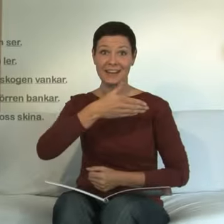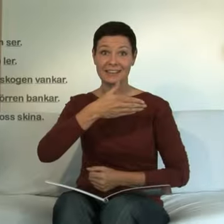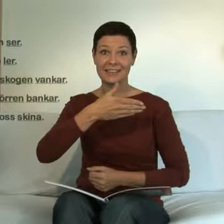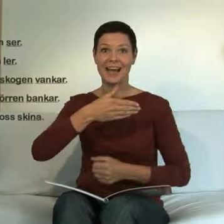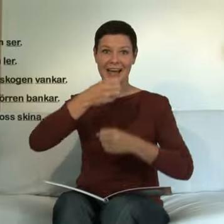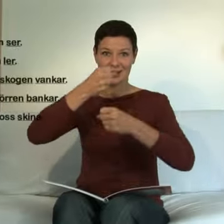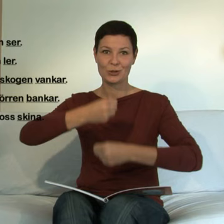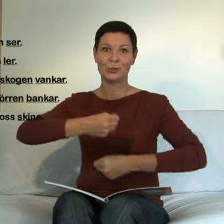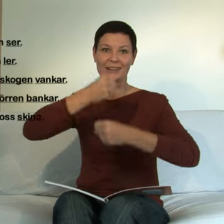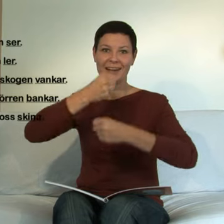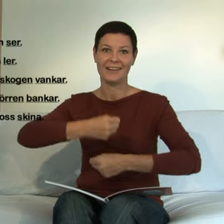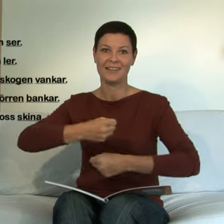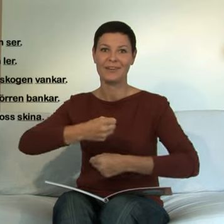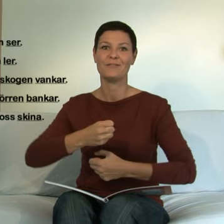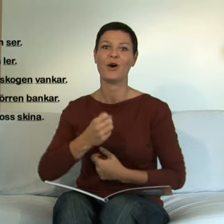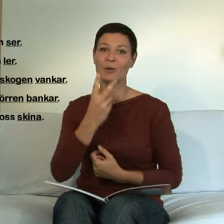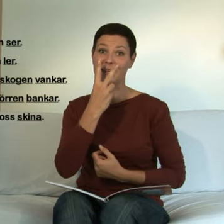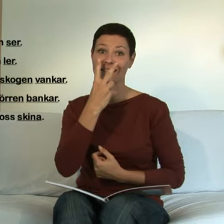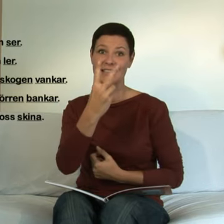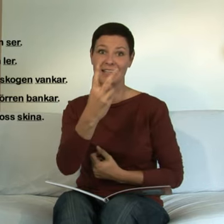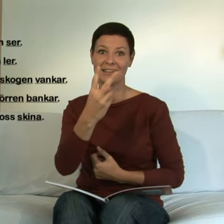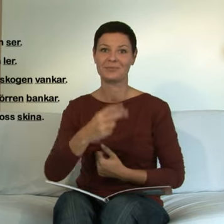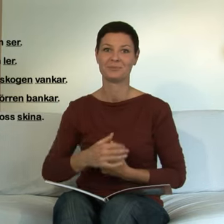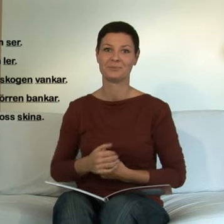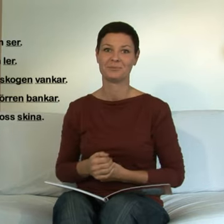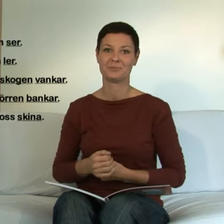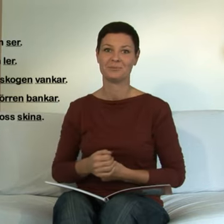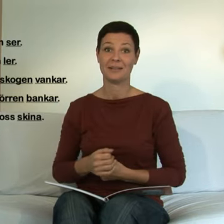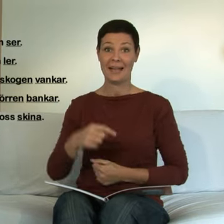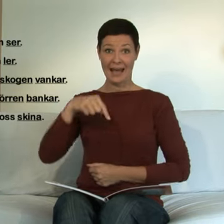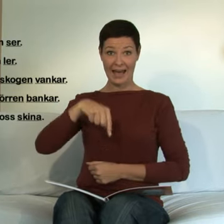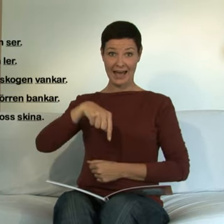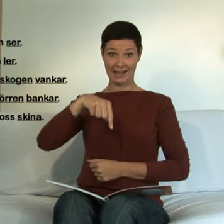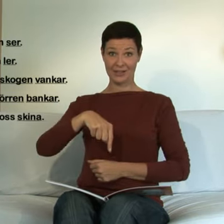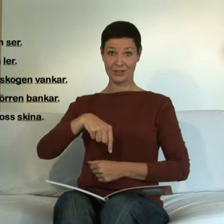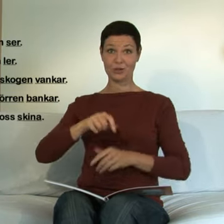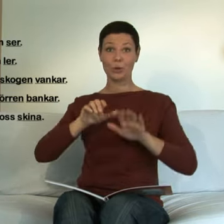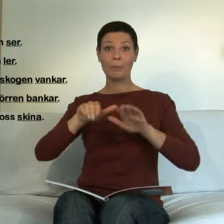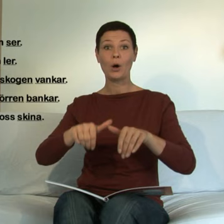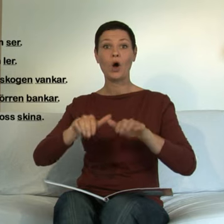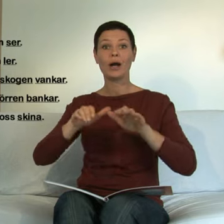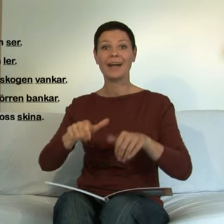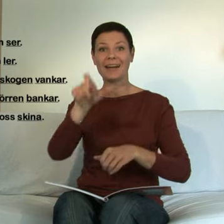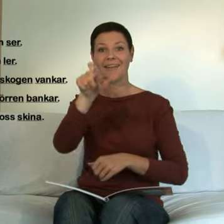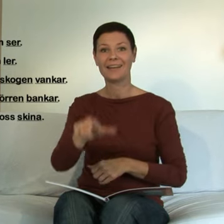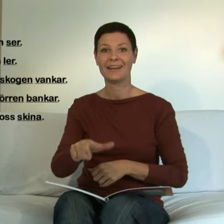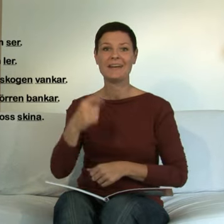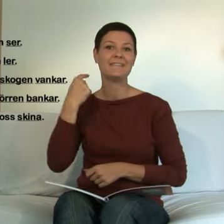Svart är sotaren var man ser. Här står bagaren